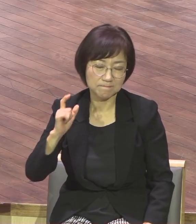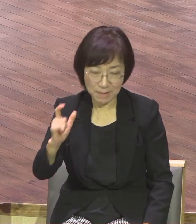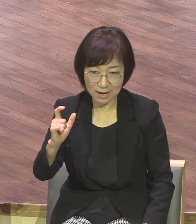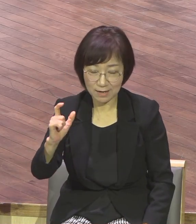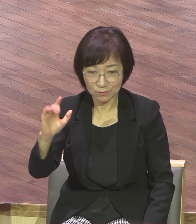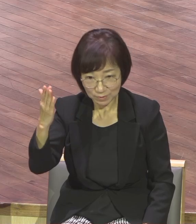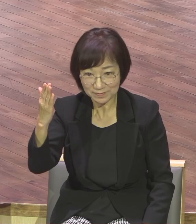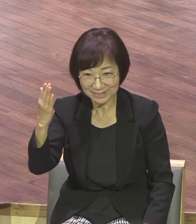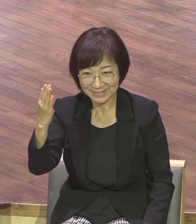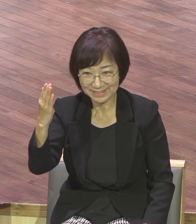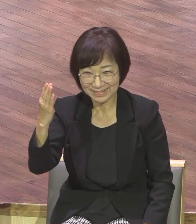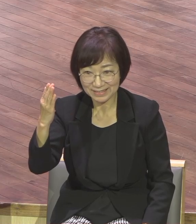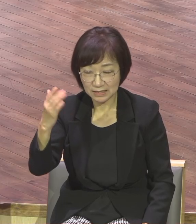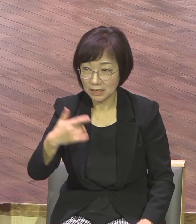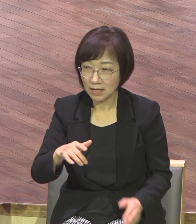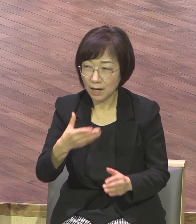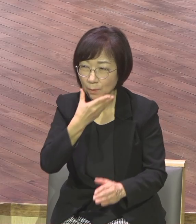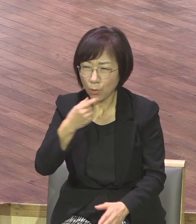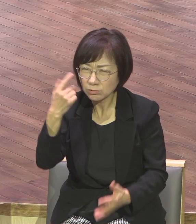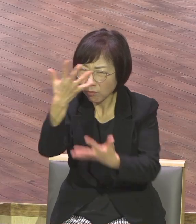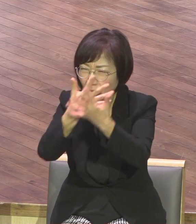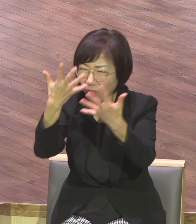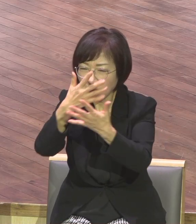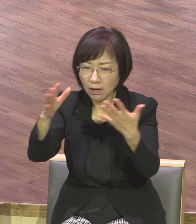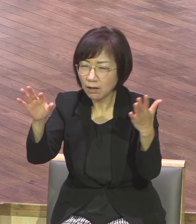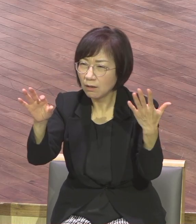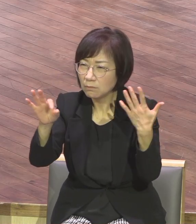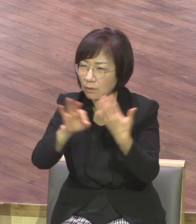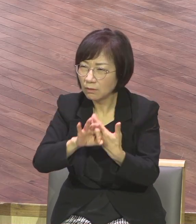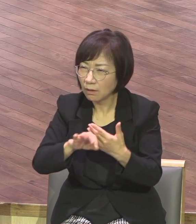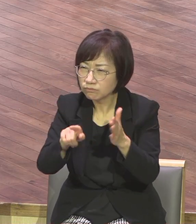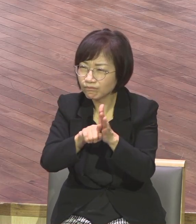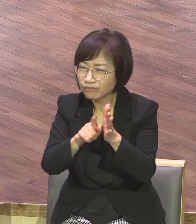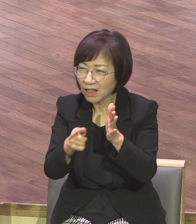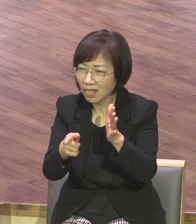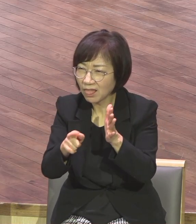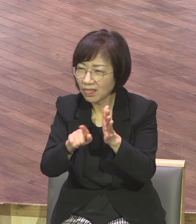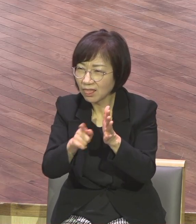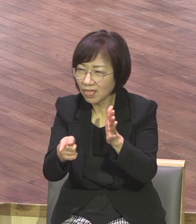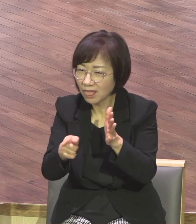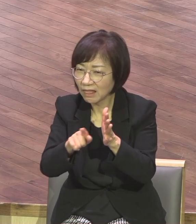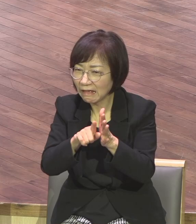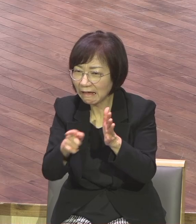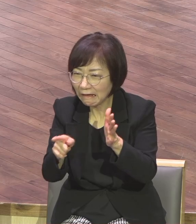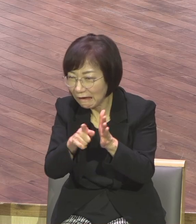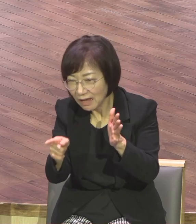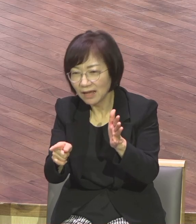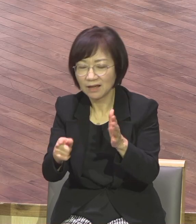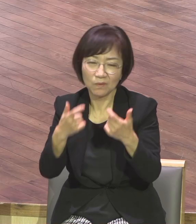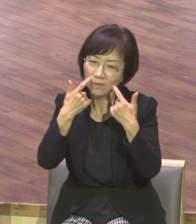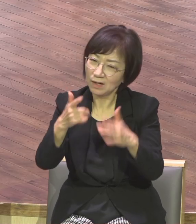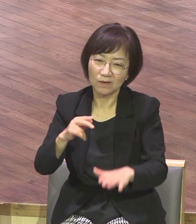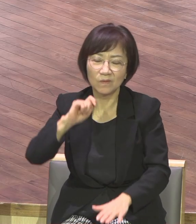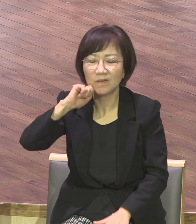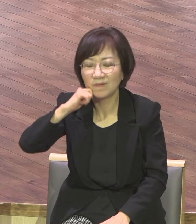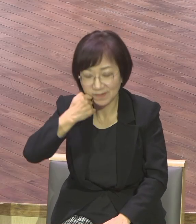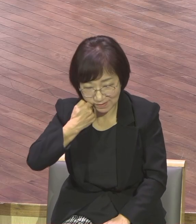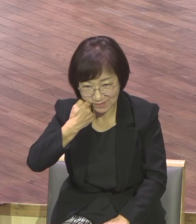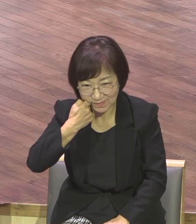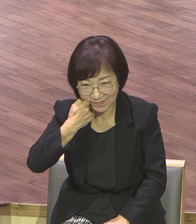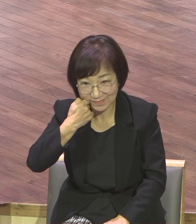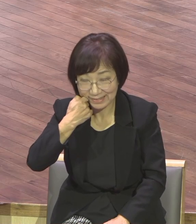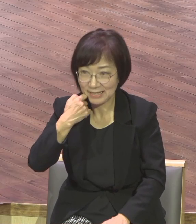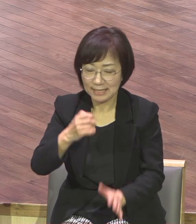그래서 견고할 수가 없지요. 심지가 견고하다, 이 사람은 완전히 그리스도를 담낸 사람, 결론 낸